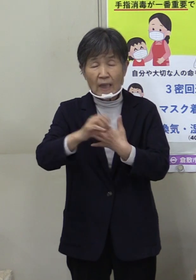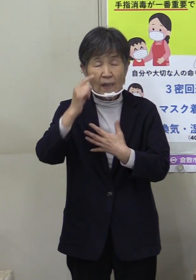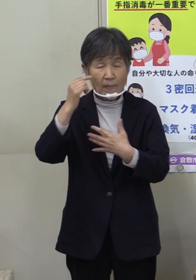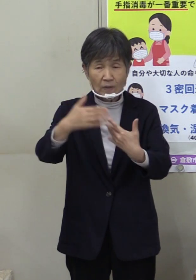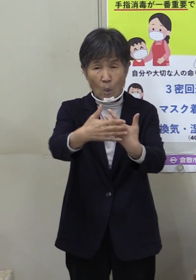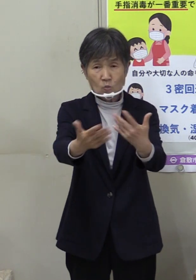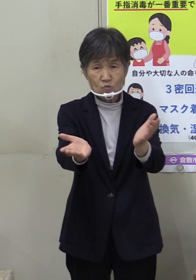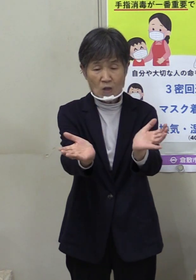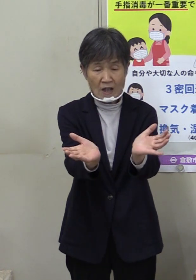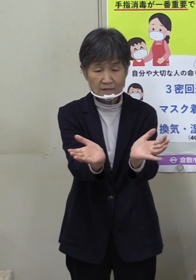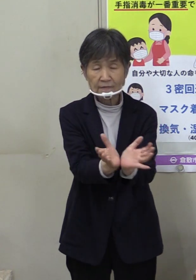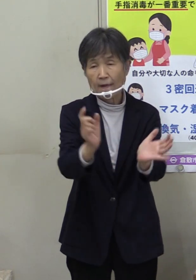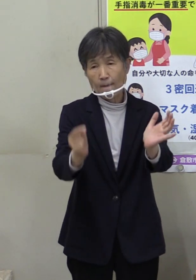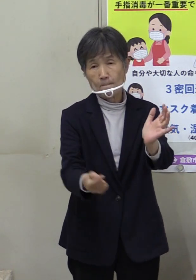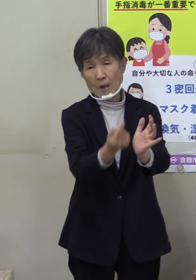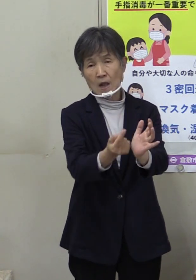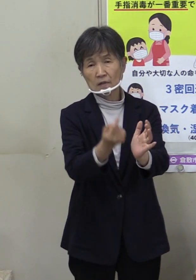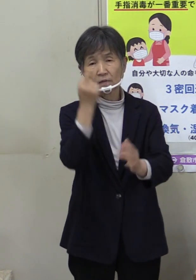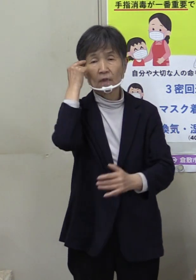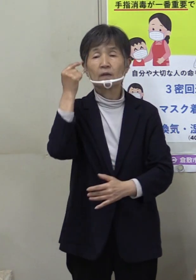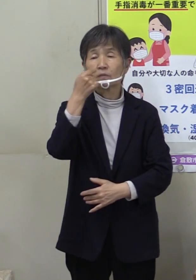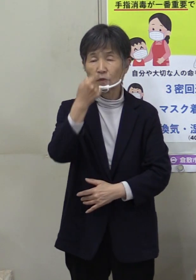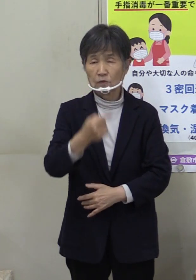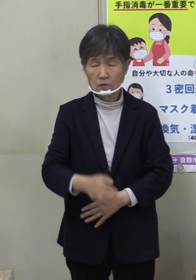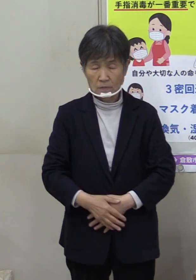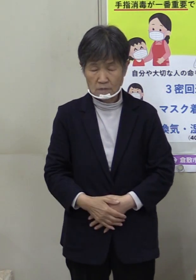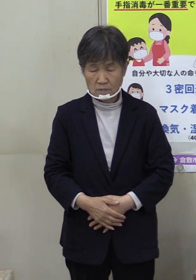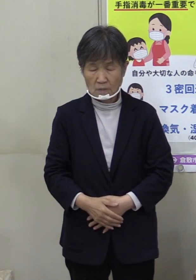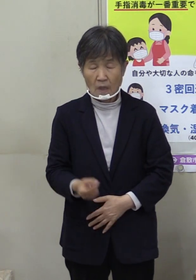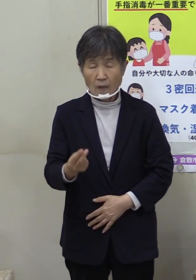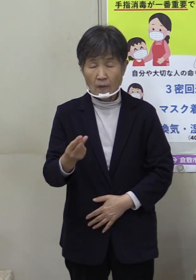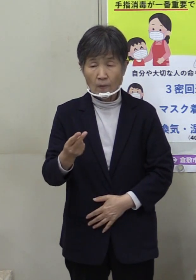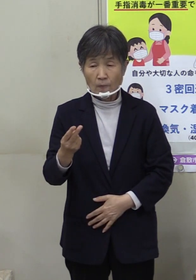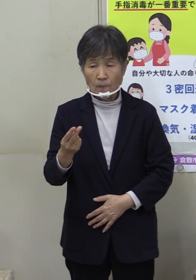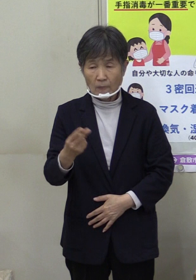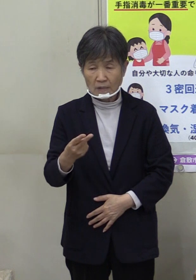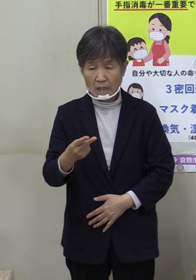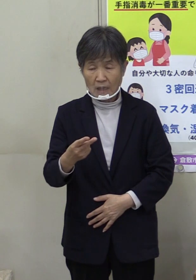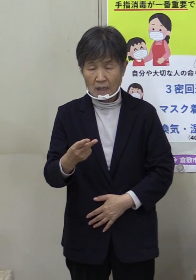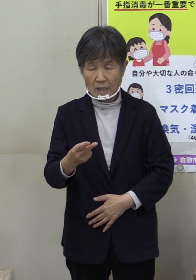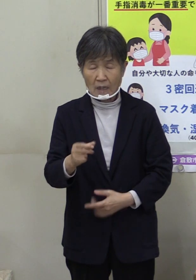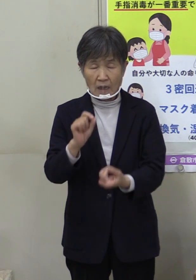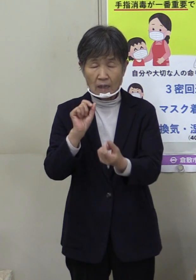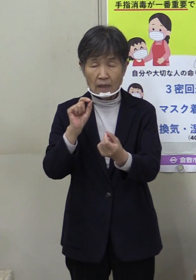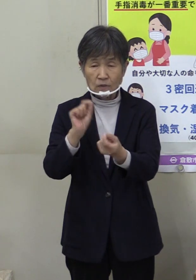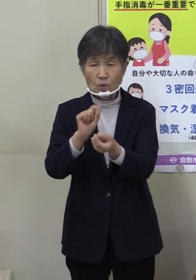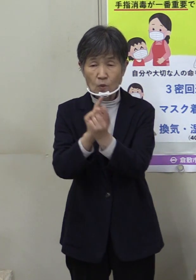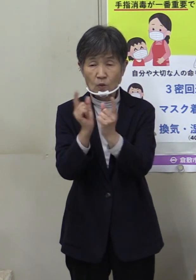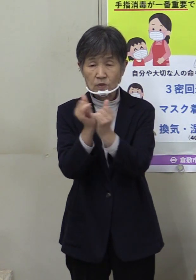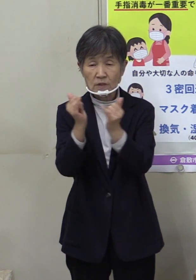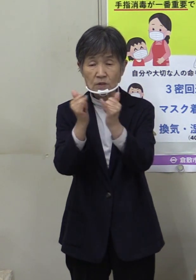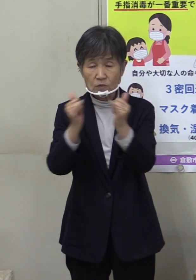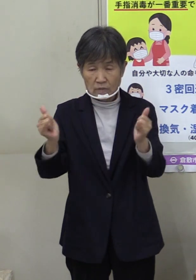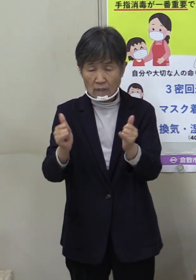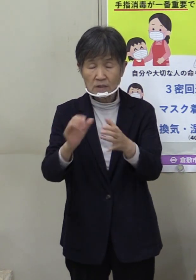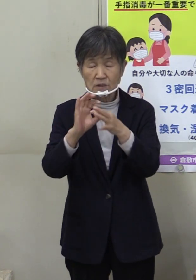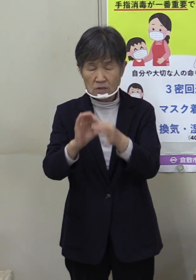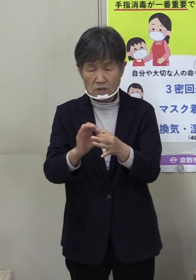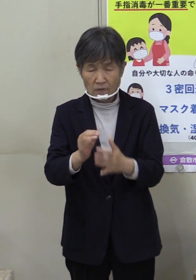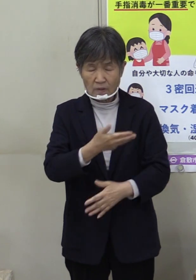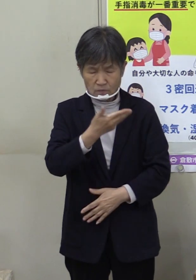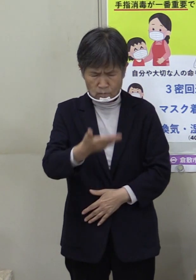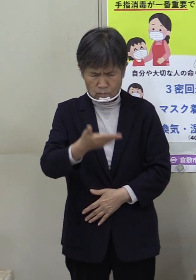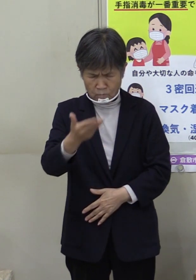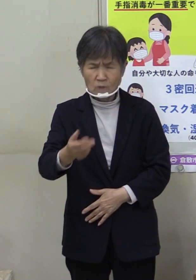と考えております。さらに、濃厚接触者などにつきましては、順